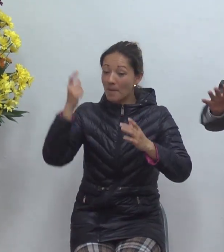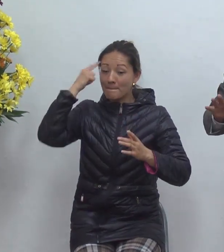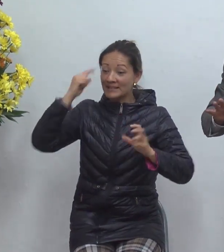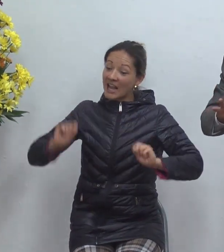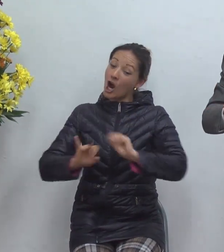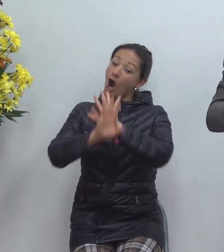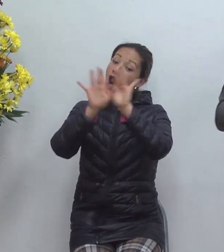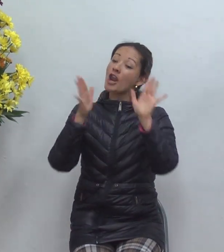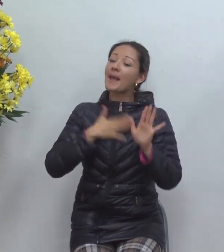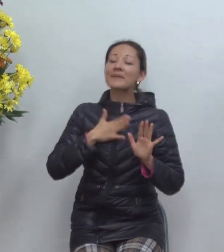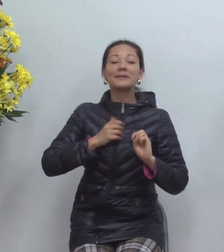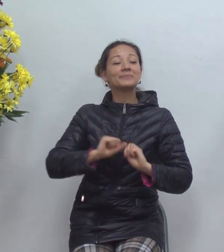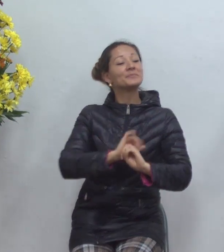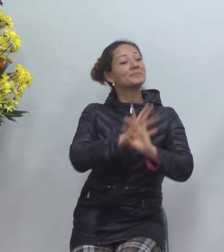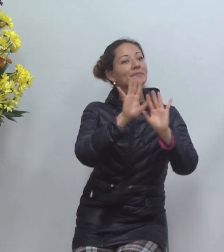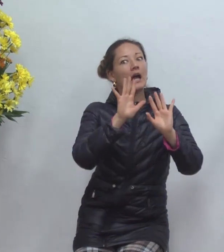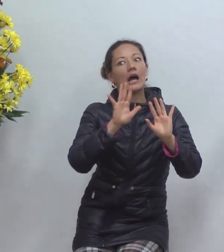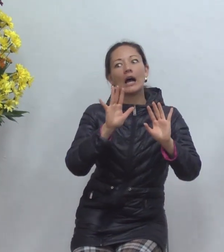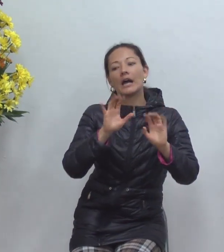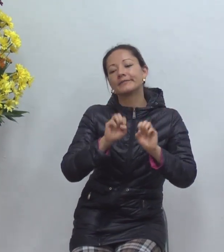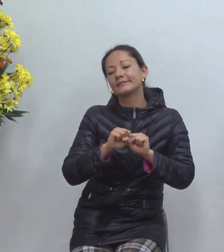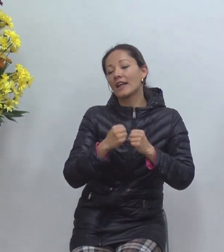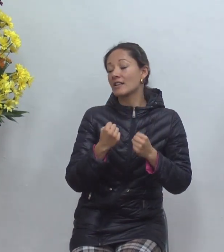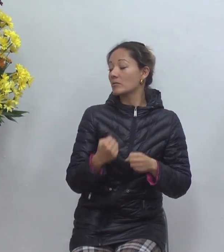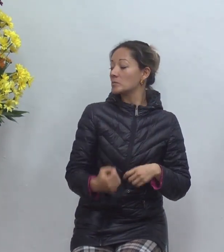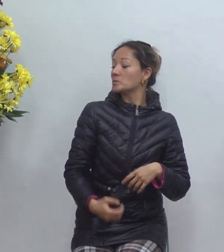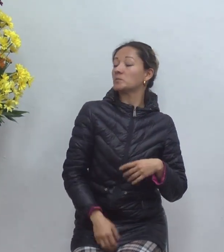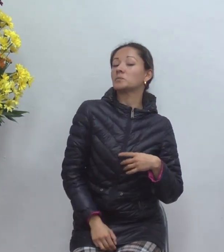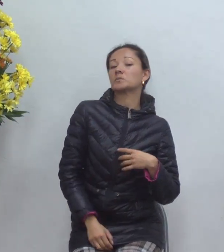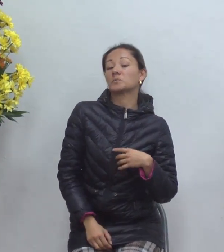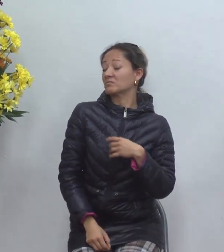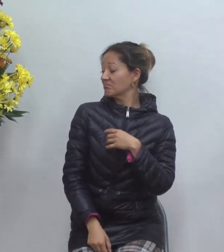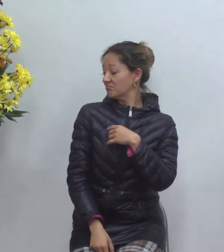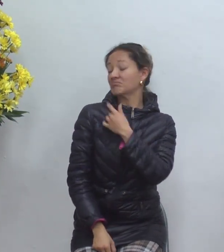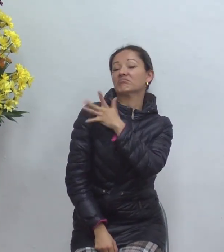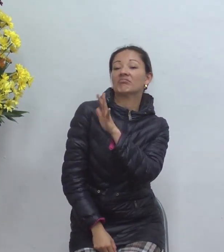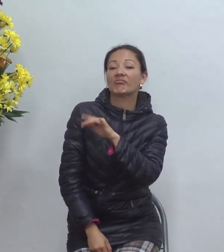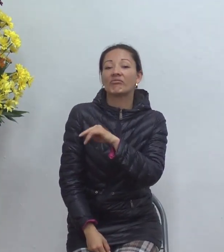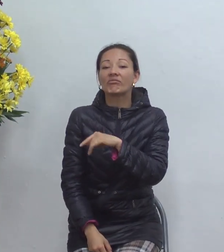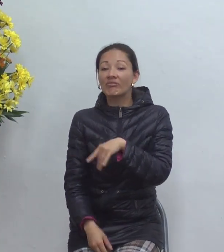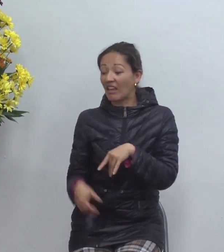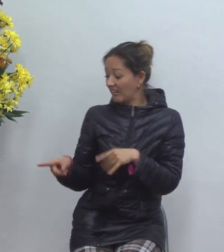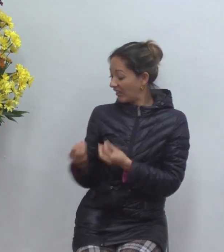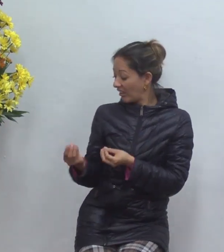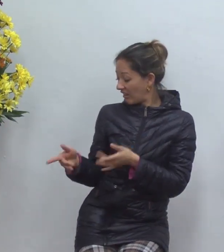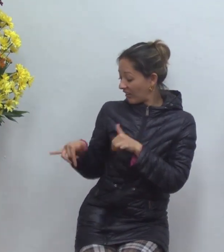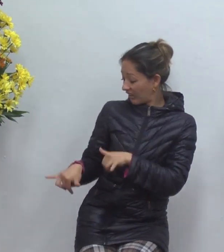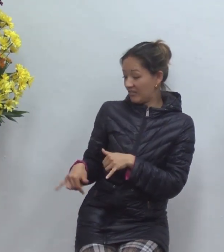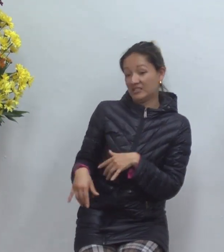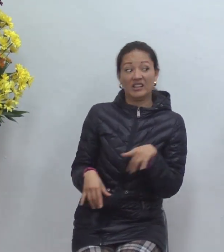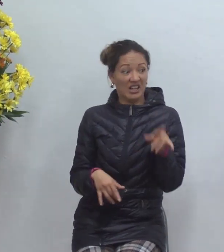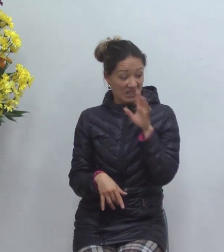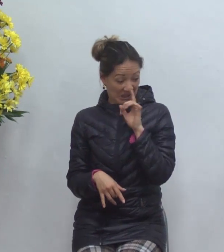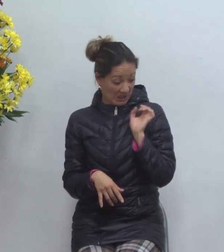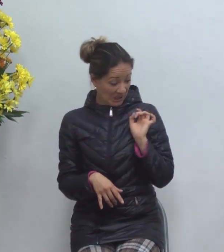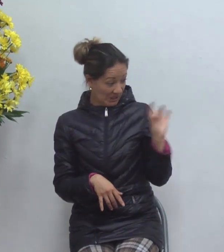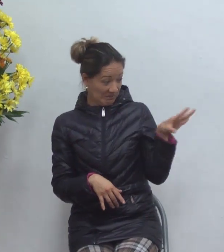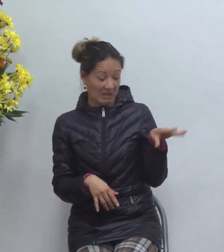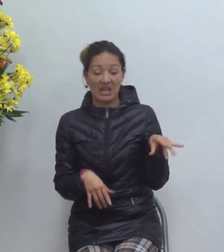intoxicamos y entonces empezamos a mirar a los demás esta sabandija que hace aquí y es terroroso y no debería de orar